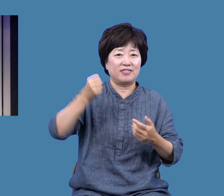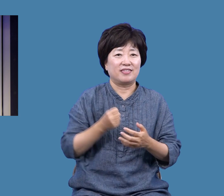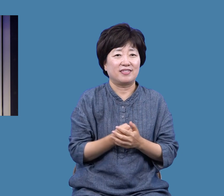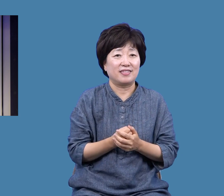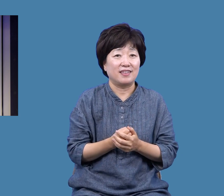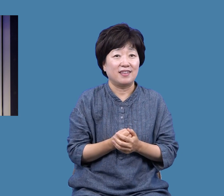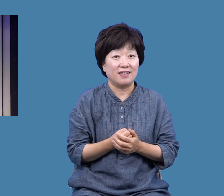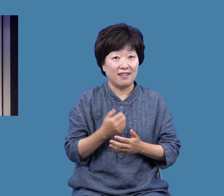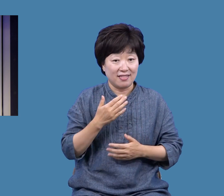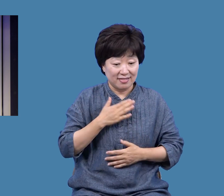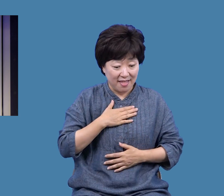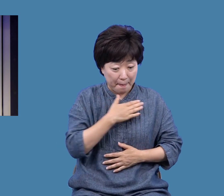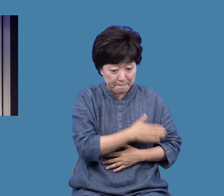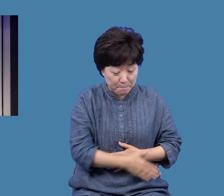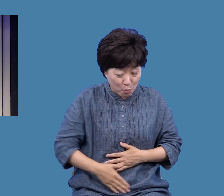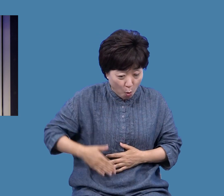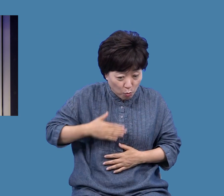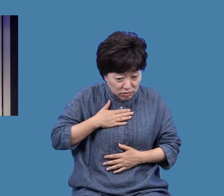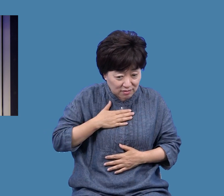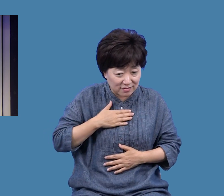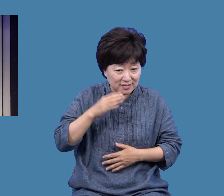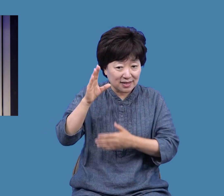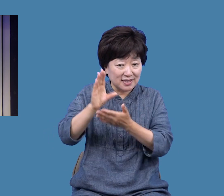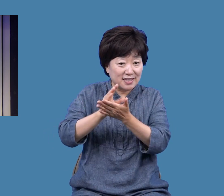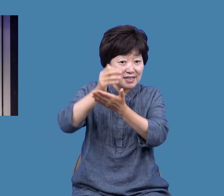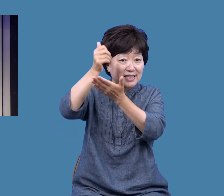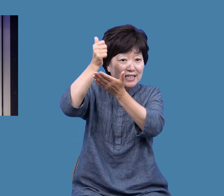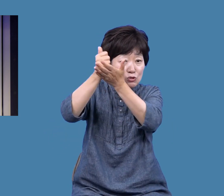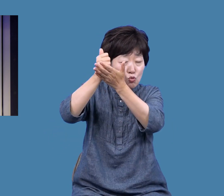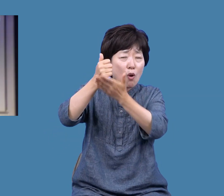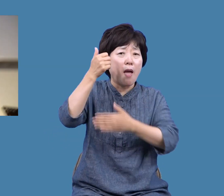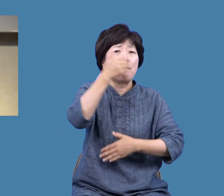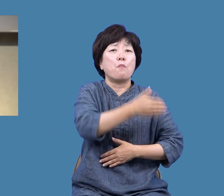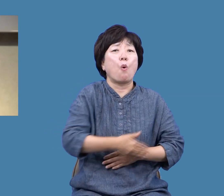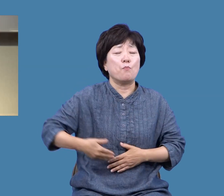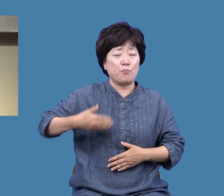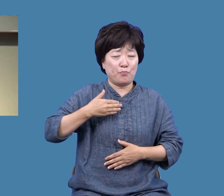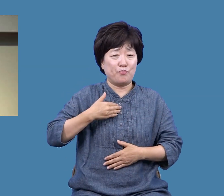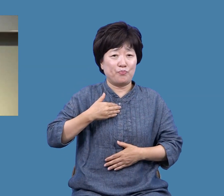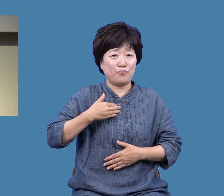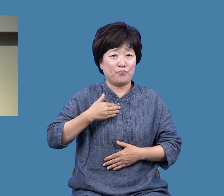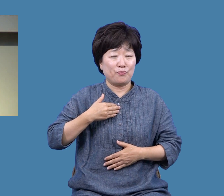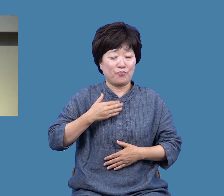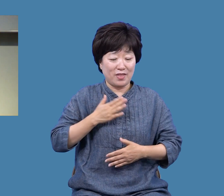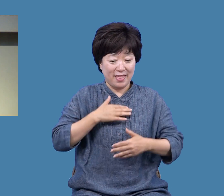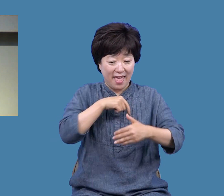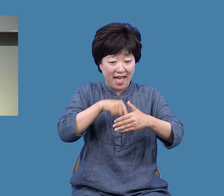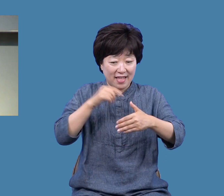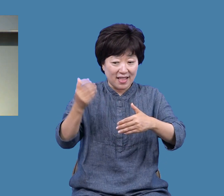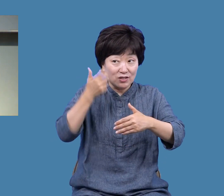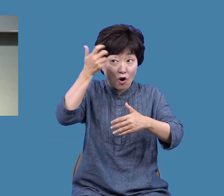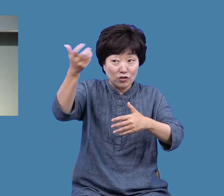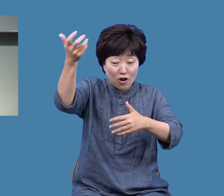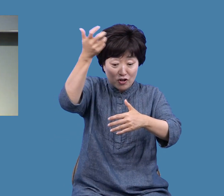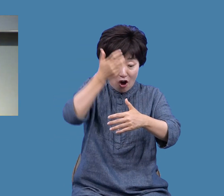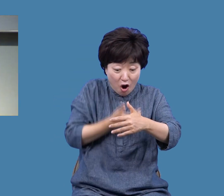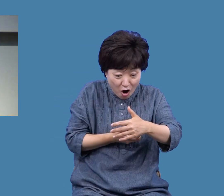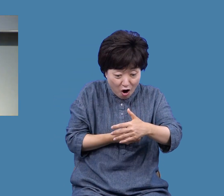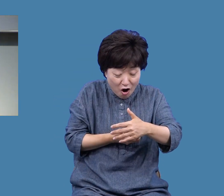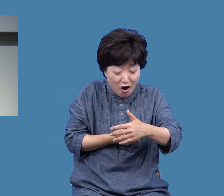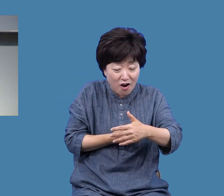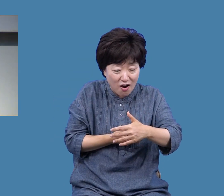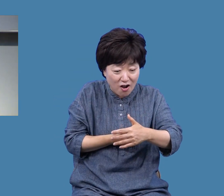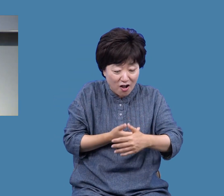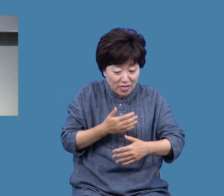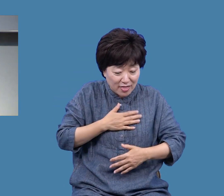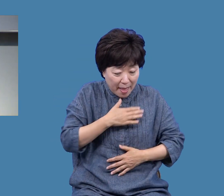이건 굉장히 깊은 얘기입니다. 깊은 얘기인데 뭐냐면 우리 안에 성령께서 계시기 때문에 우리의 몸 자체가